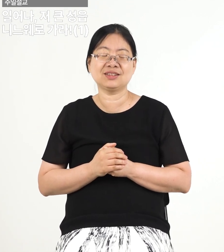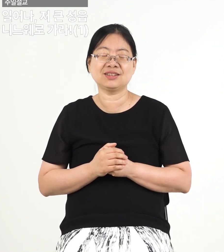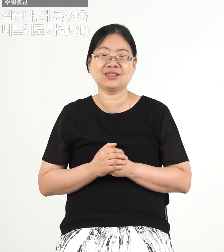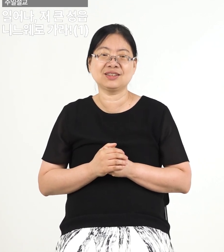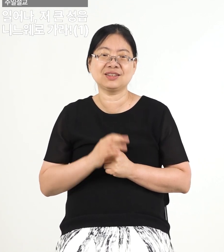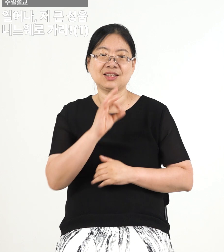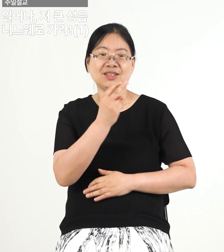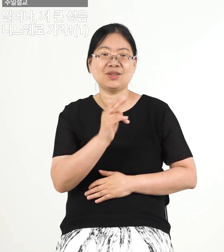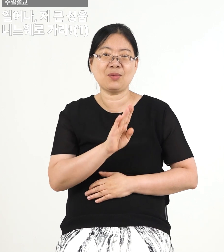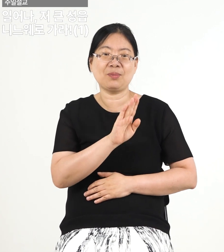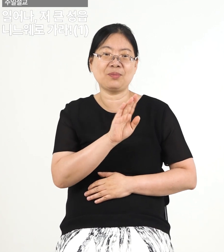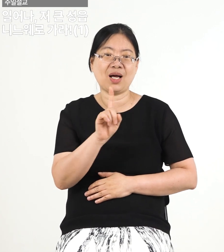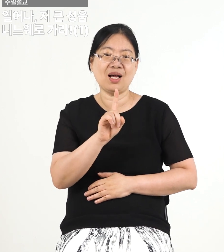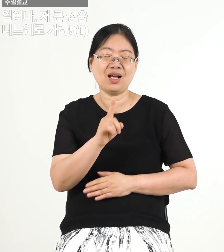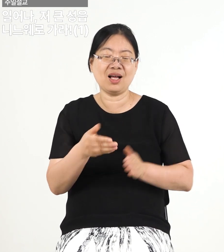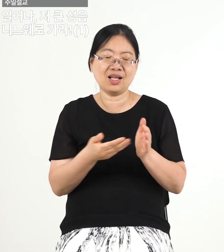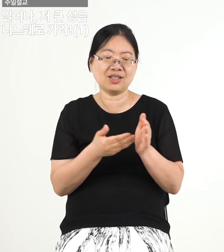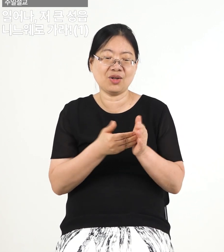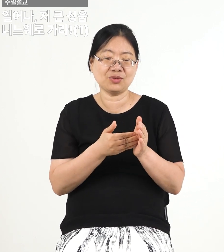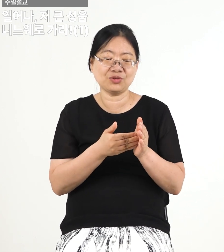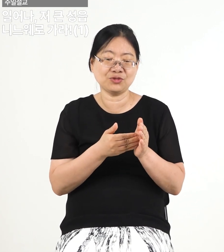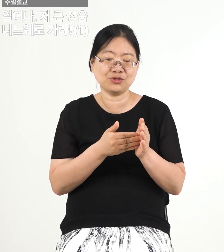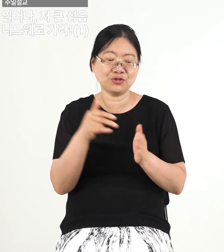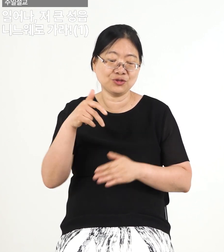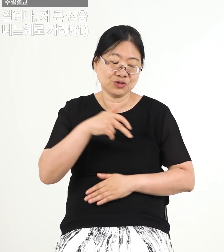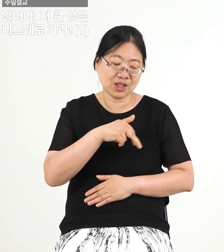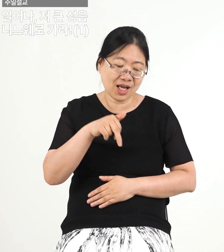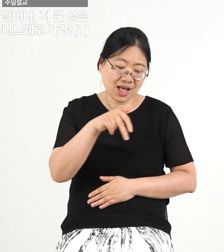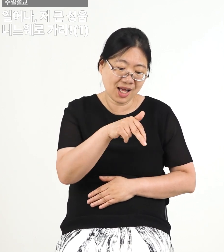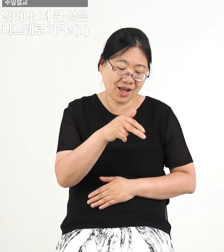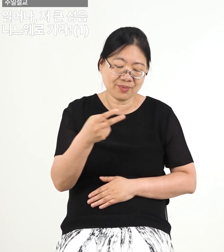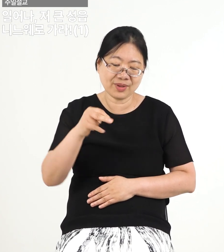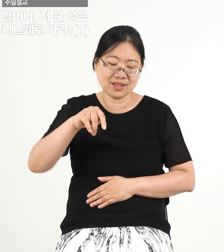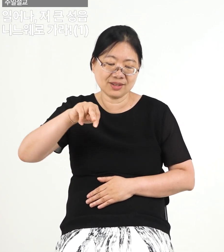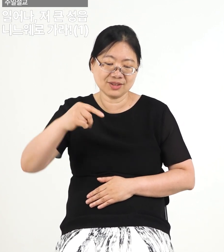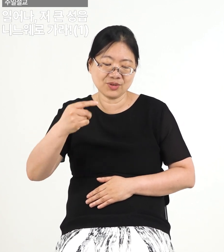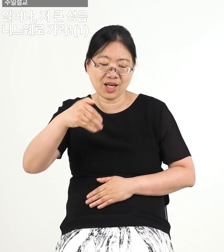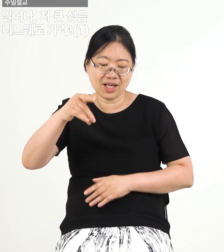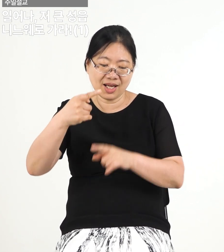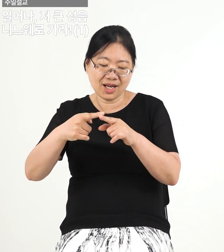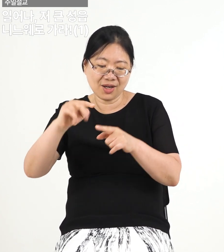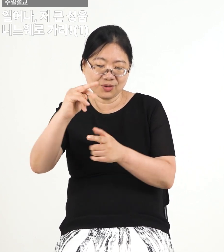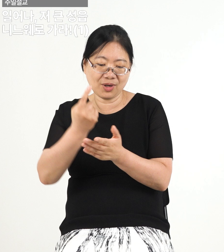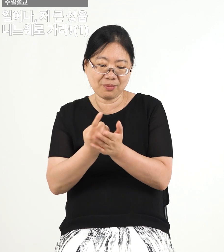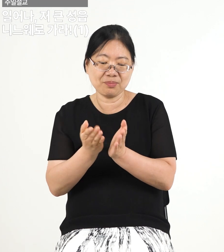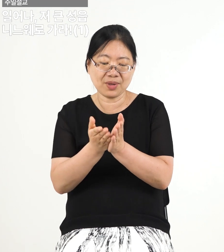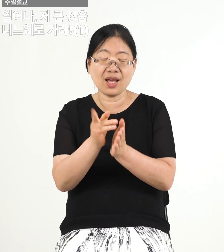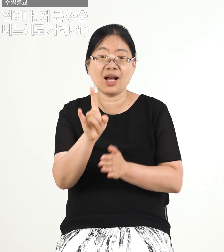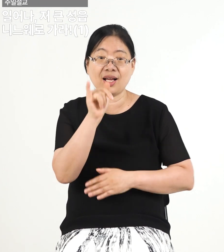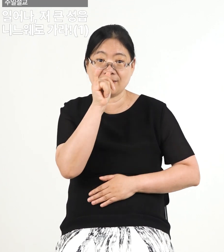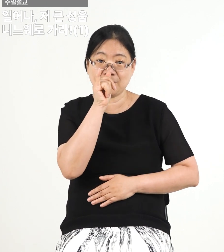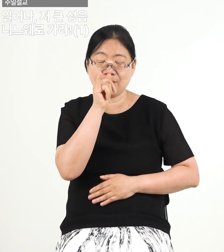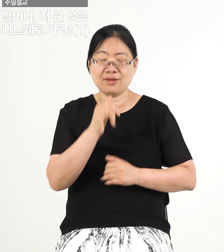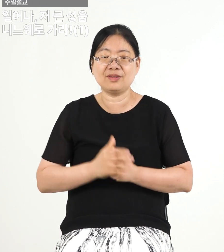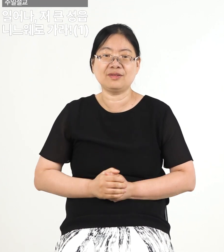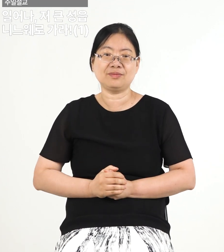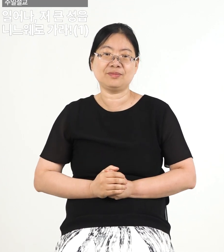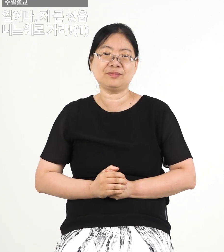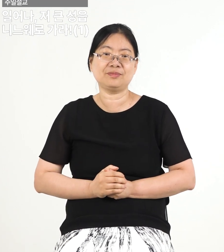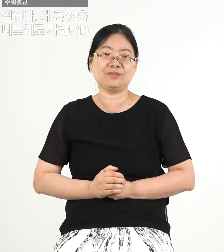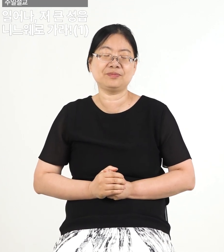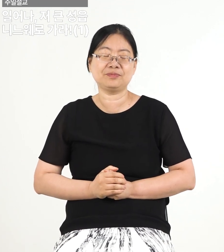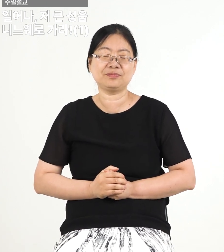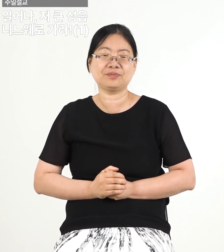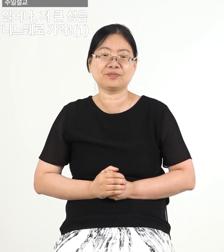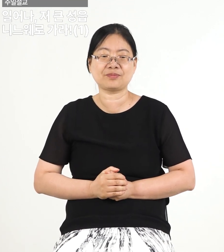이 요파 항구에 내려갔더니 다시스로 가다가 회항하는 배가 하나 있는 거예요.